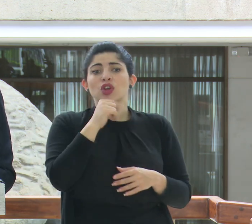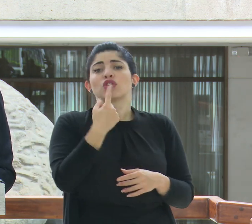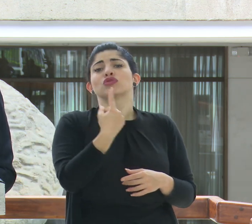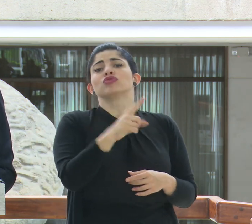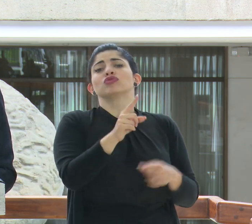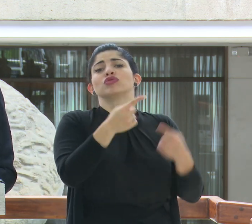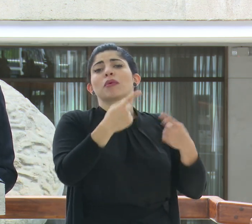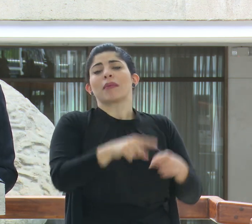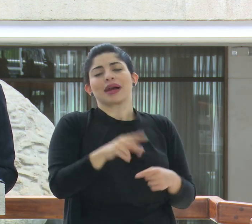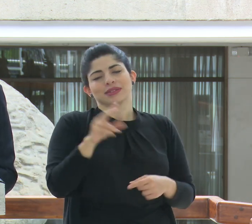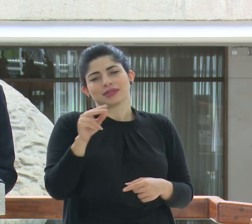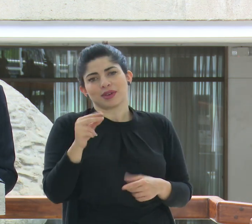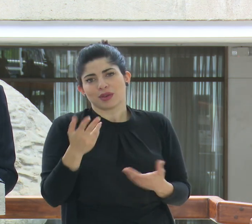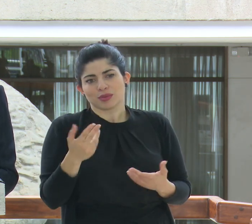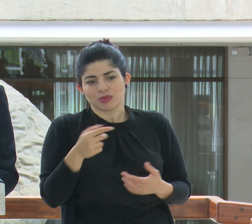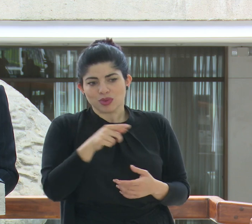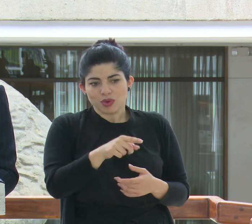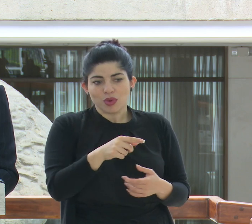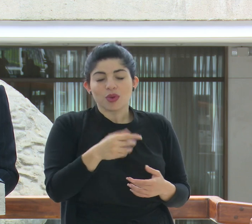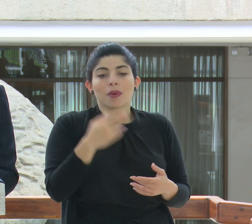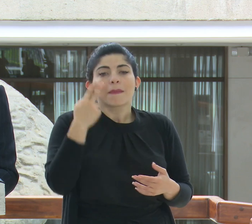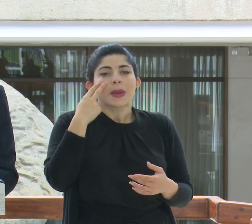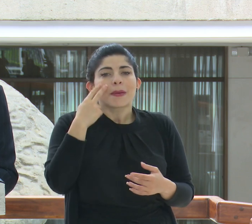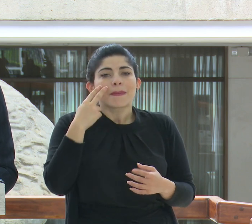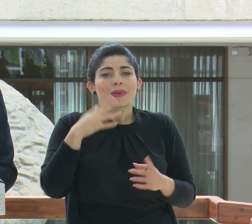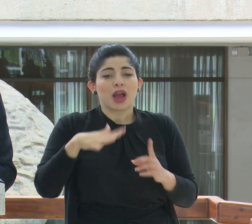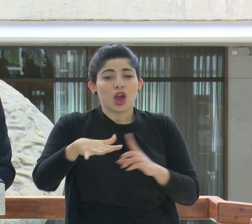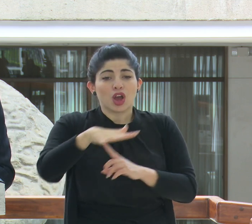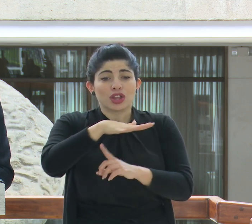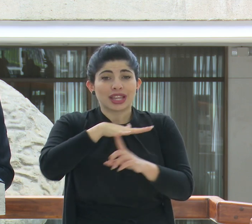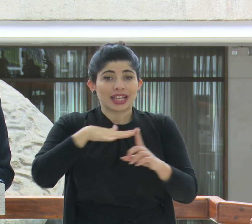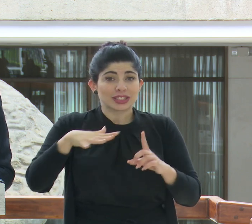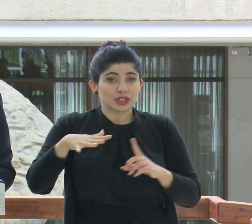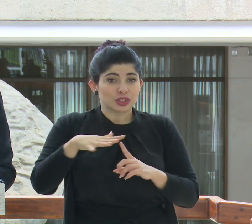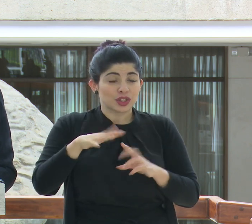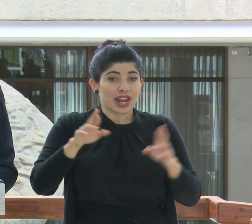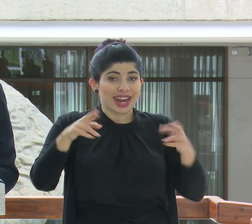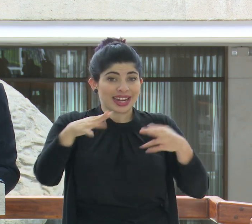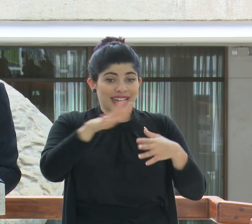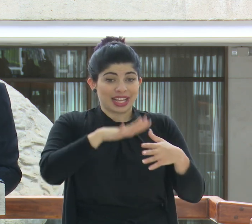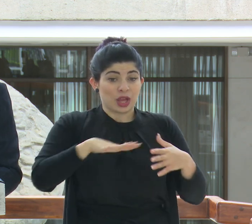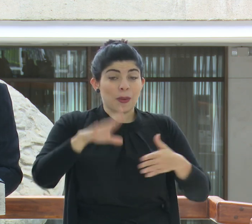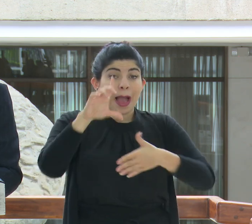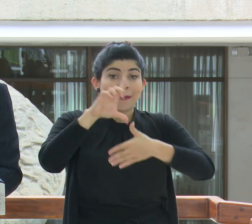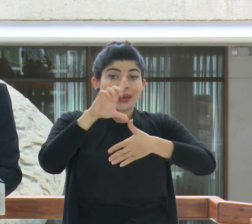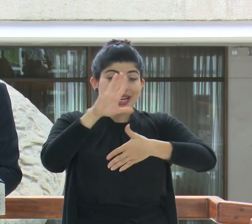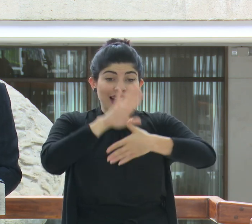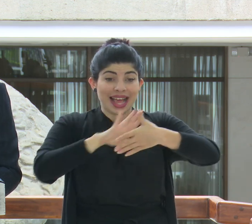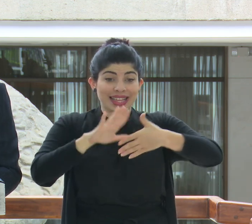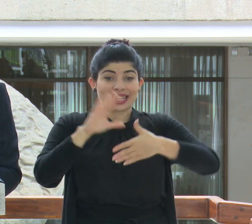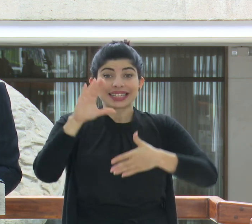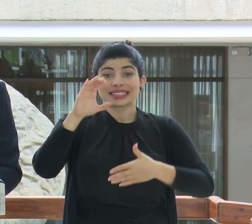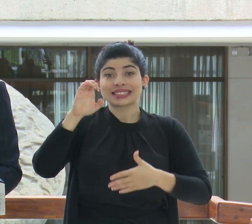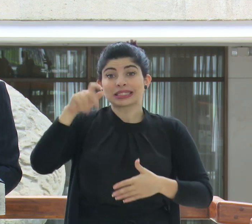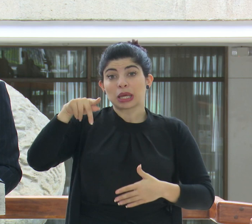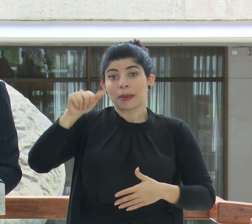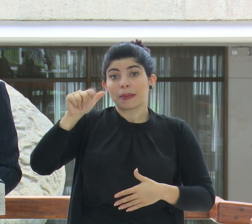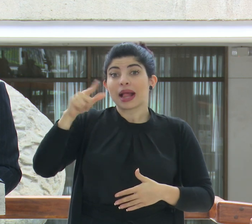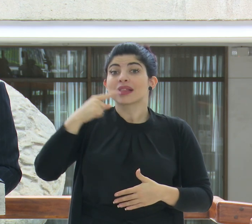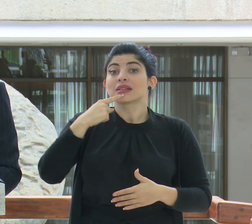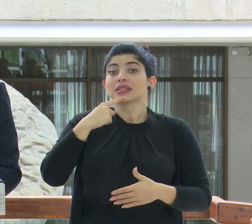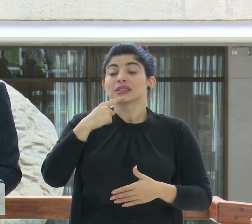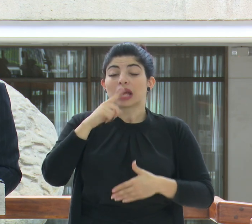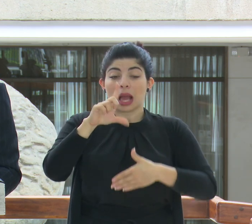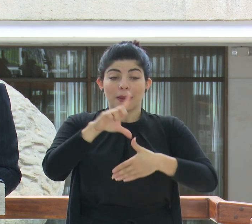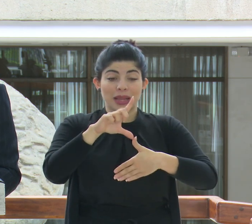solo. Pero vean también el contexto regional. El crecimiento en la América Latina, según la CEPAL,